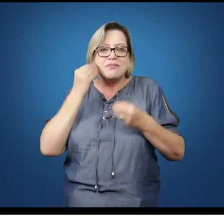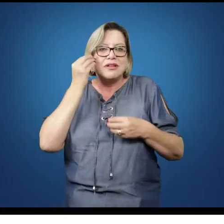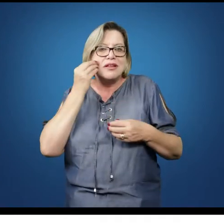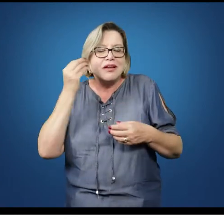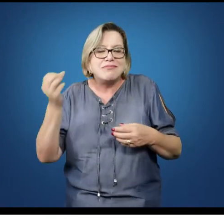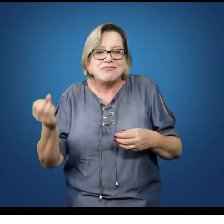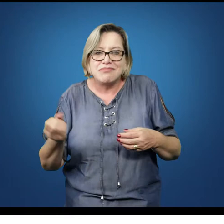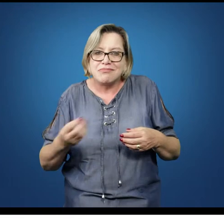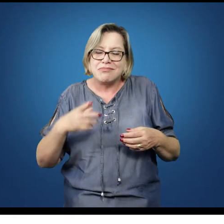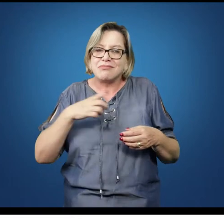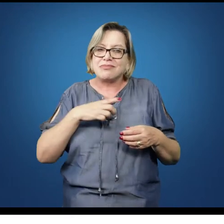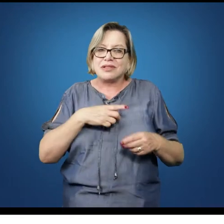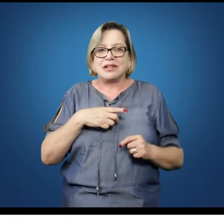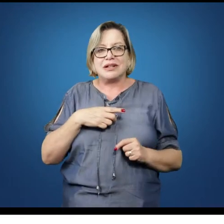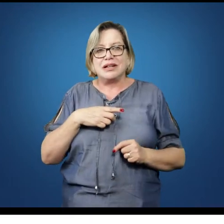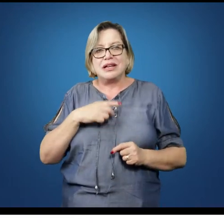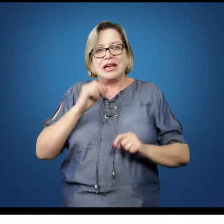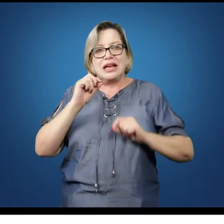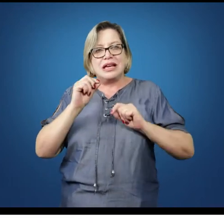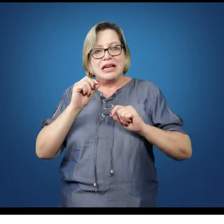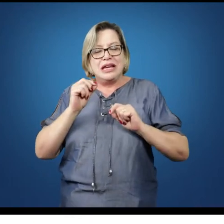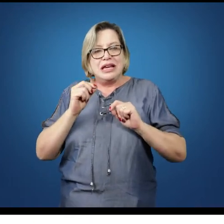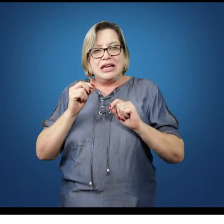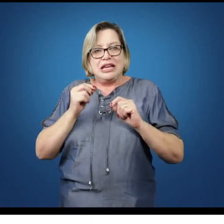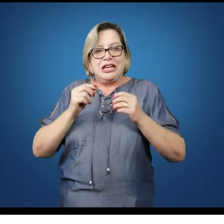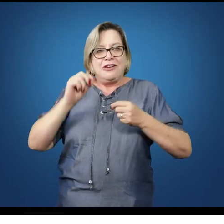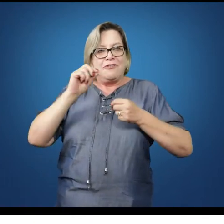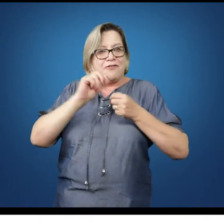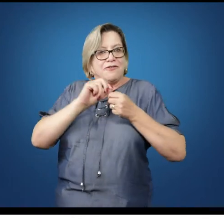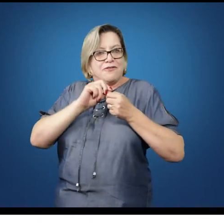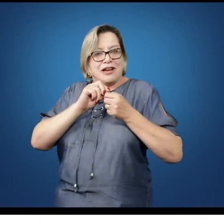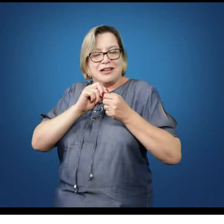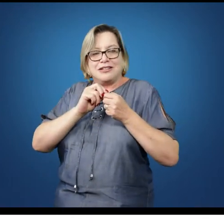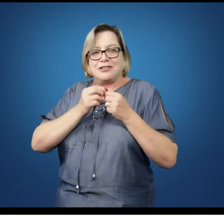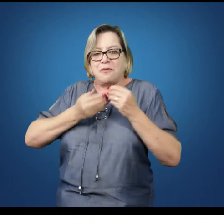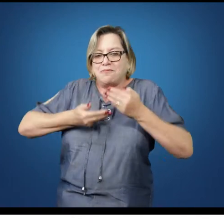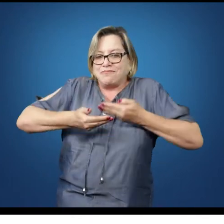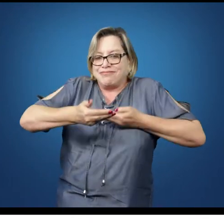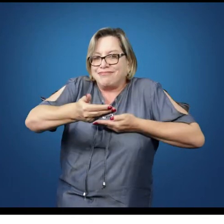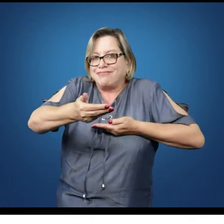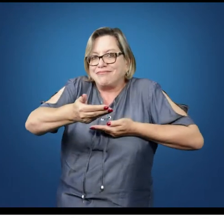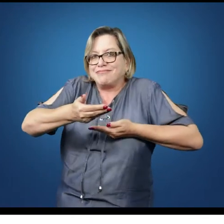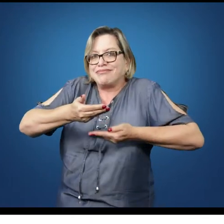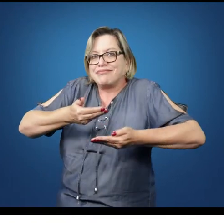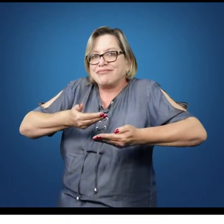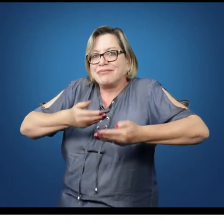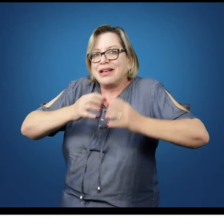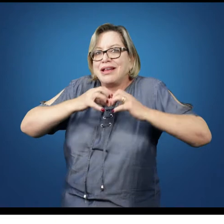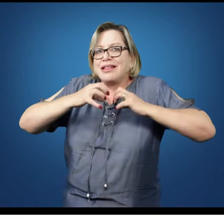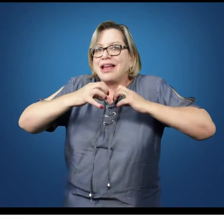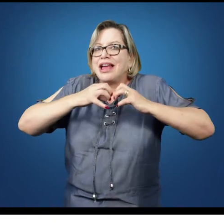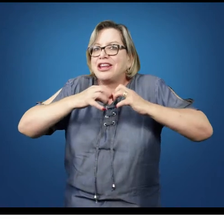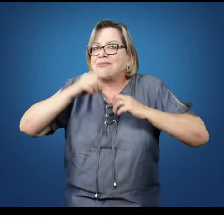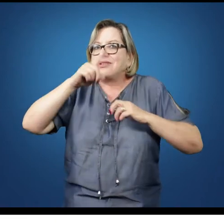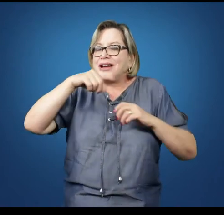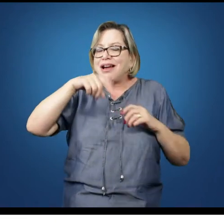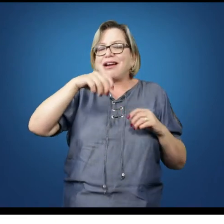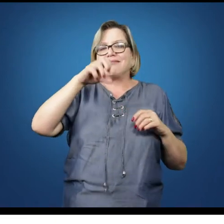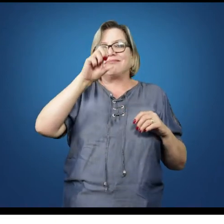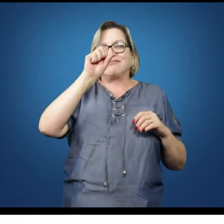motora. E quem faz o papel intermediário entre o cérebro e a musculatura é o sistema